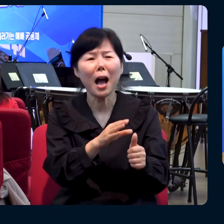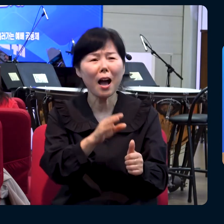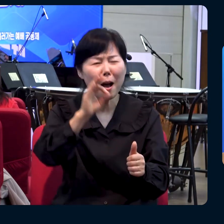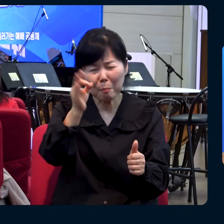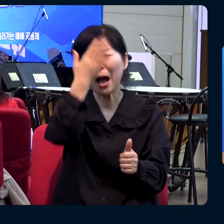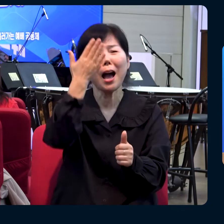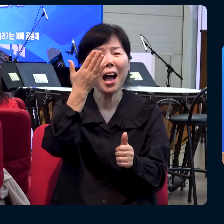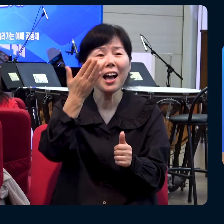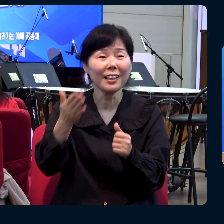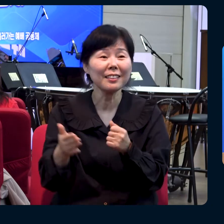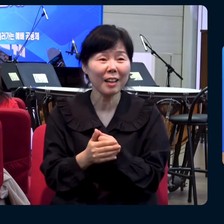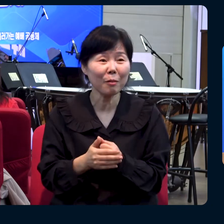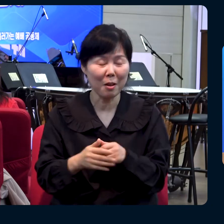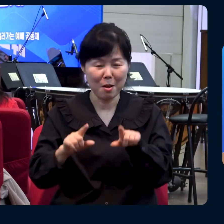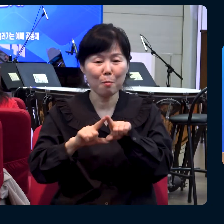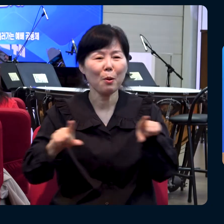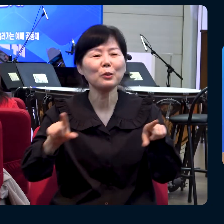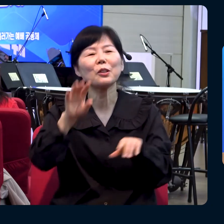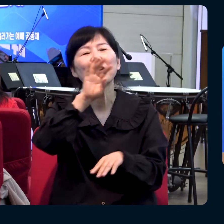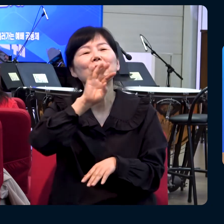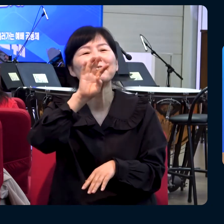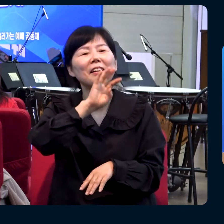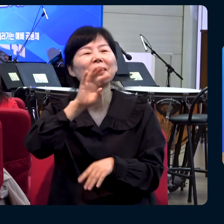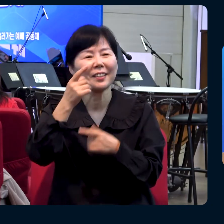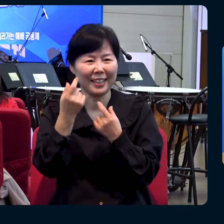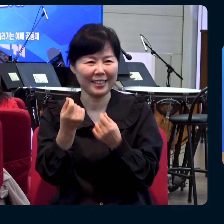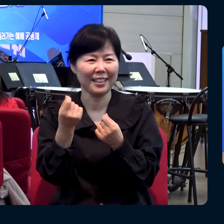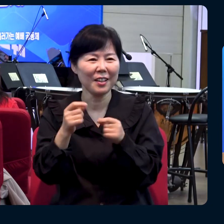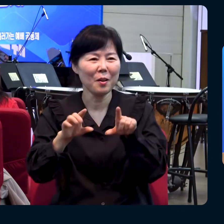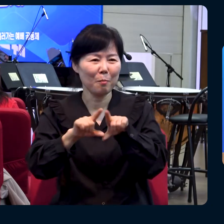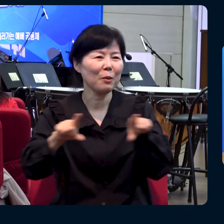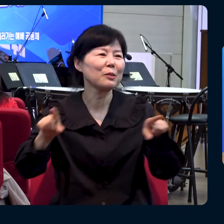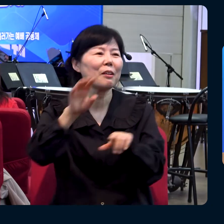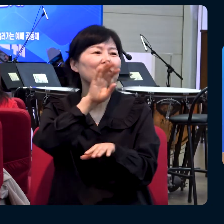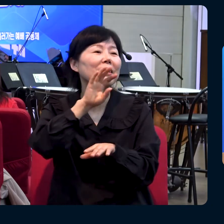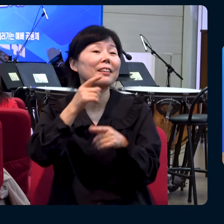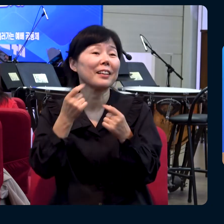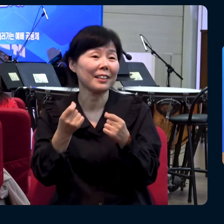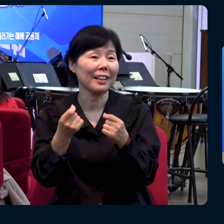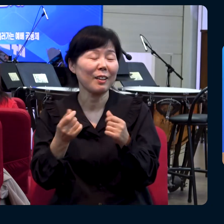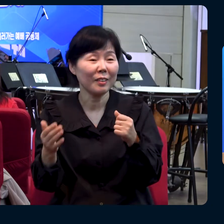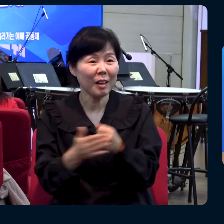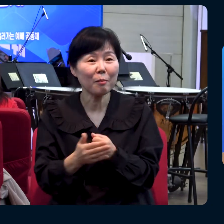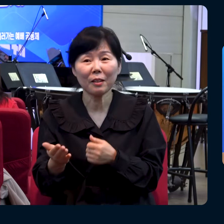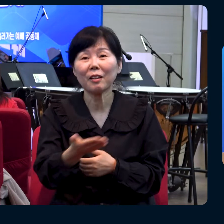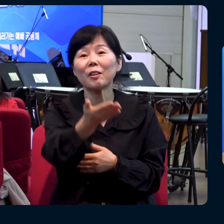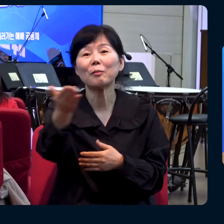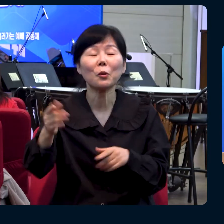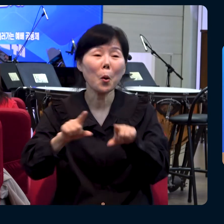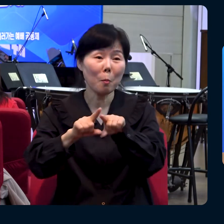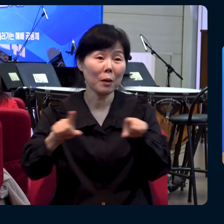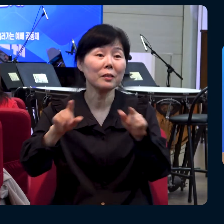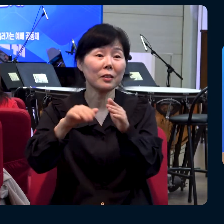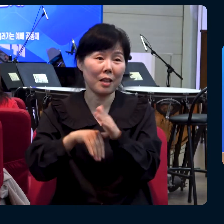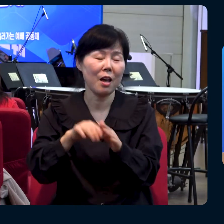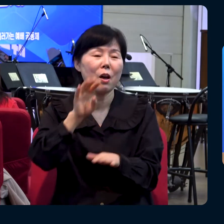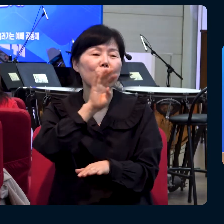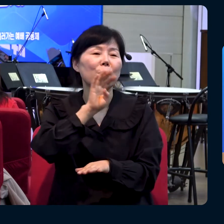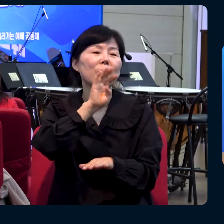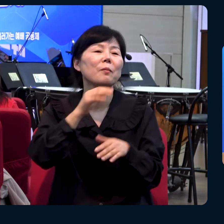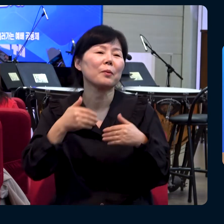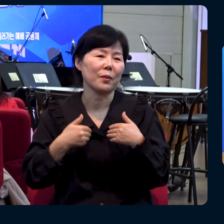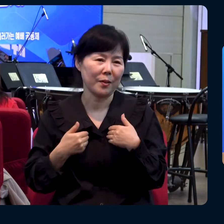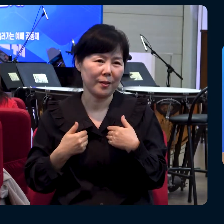여러분 평소에 주님 의지하는 것이 훈련되어 있는 성도가 되시기를 축복합니다. 승리는